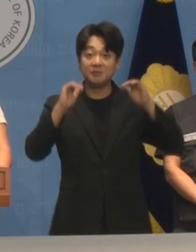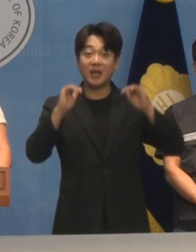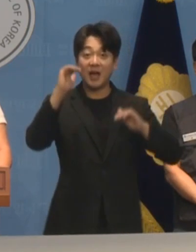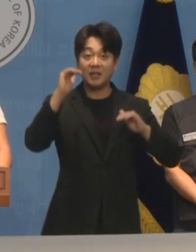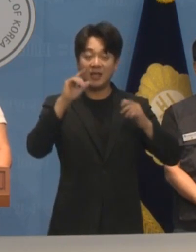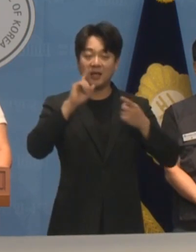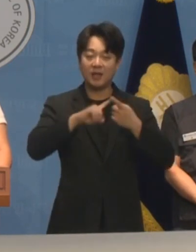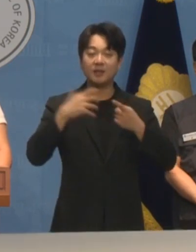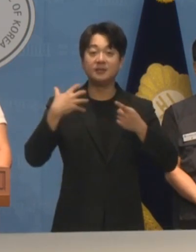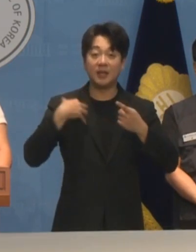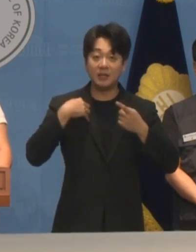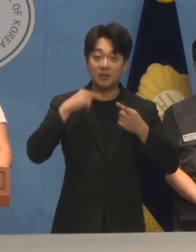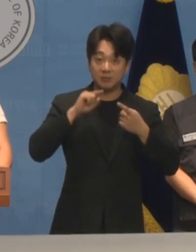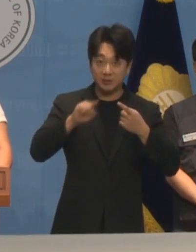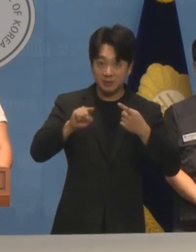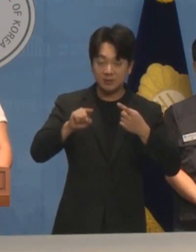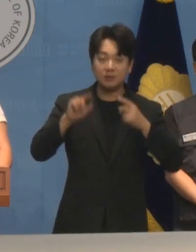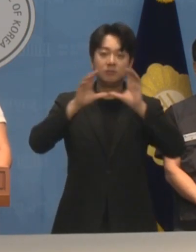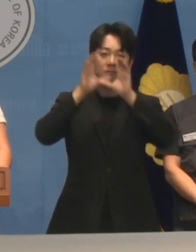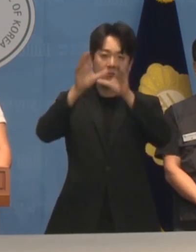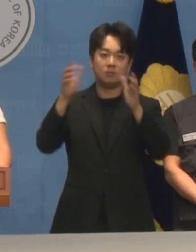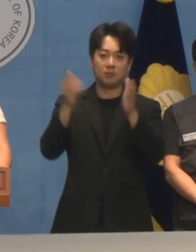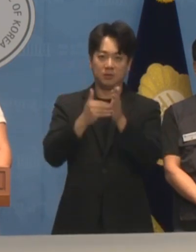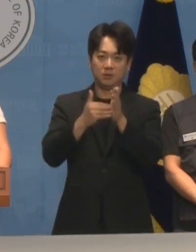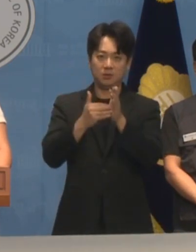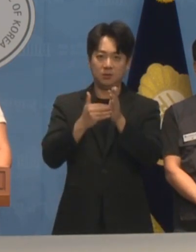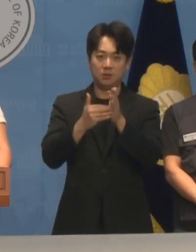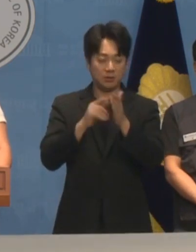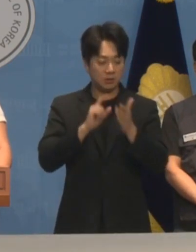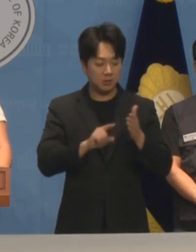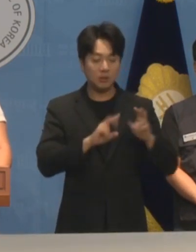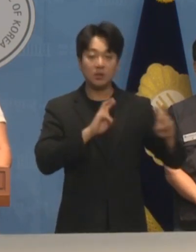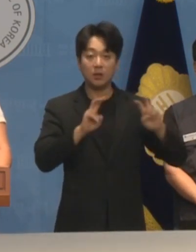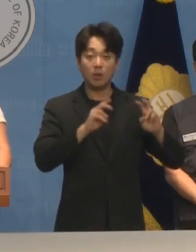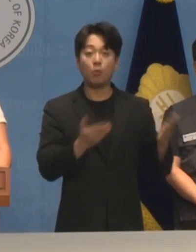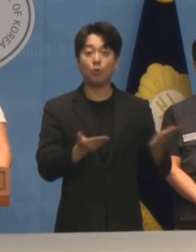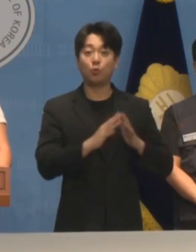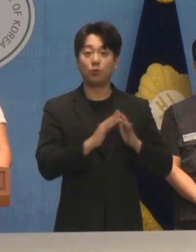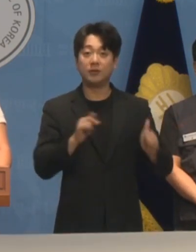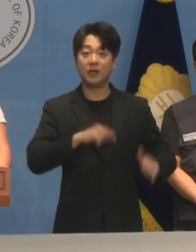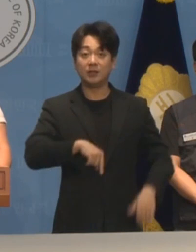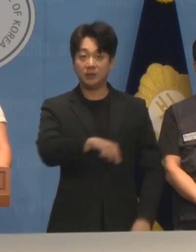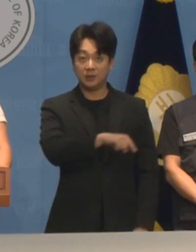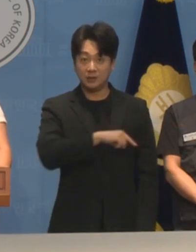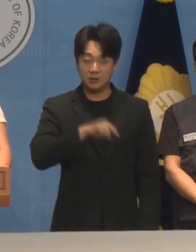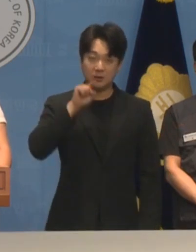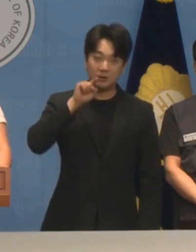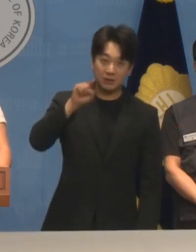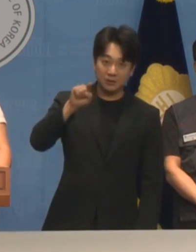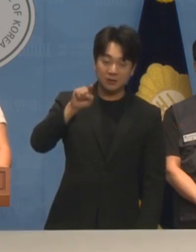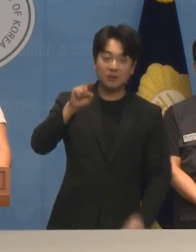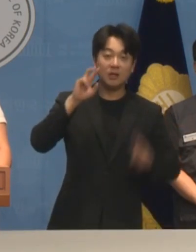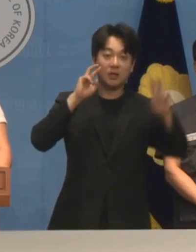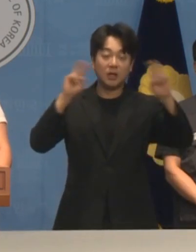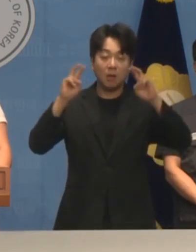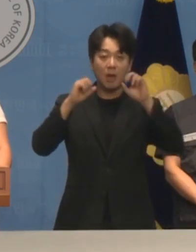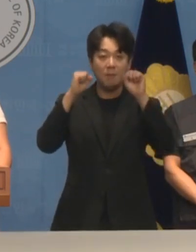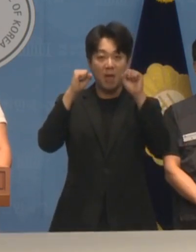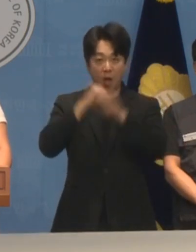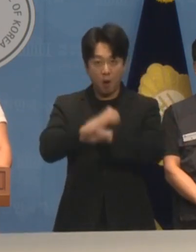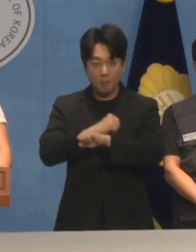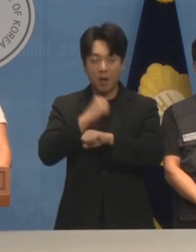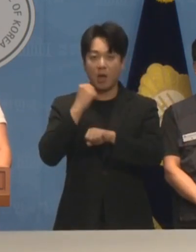책임져 왔습니다. 현 이수기업 노동자들은 사내하청의 폐업과 이에 따른 고용승계